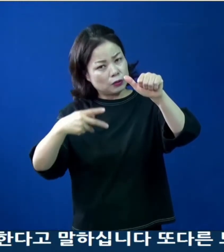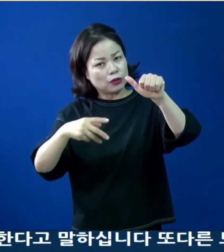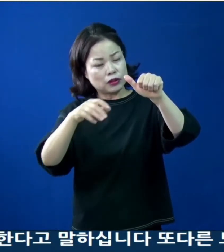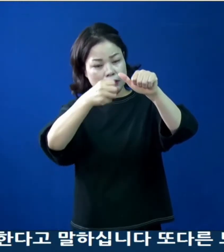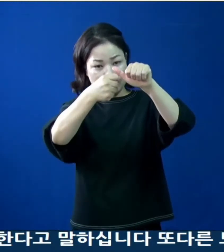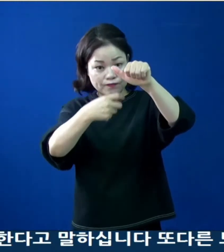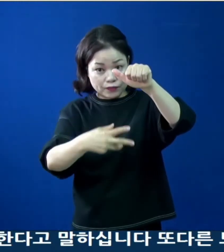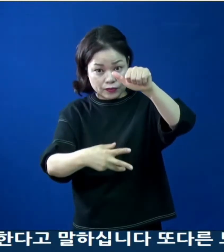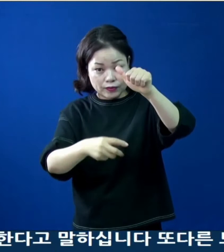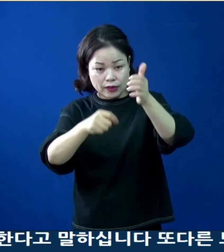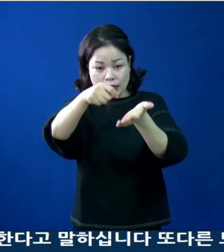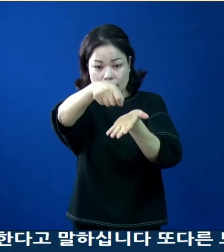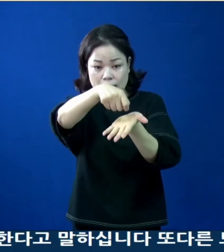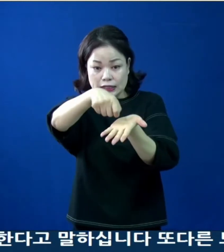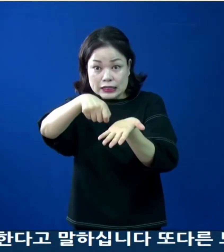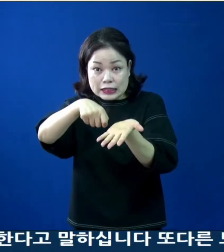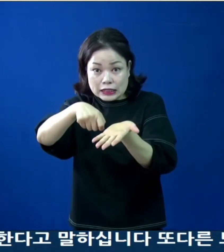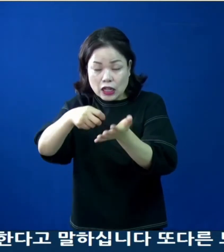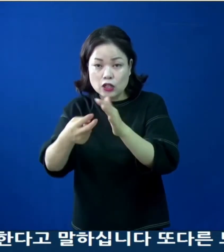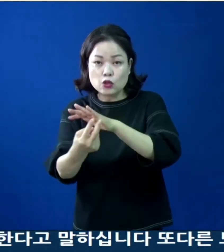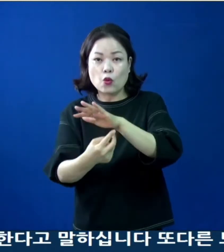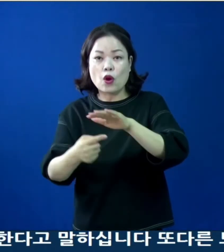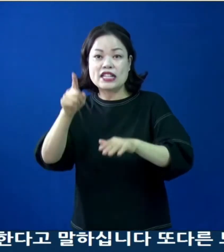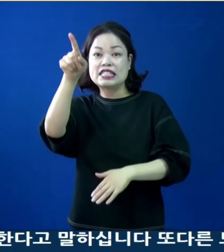있고 본인이 쓴 요한 1서에